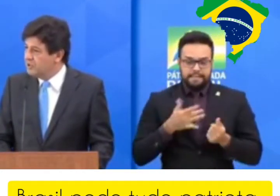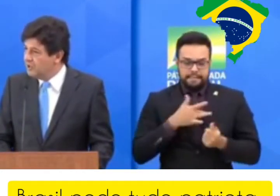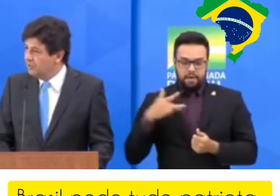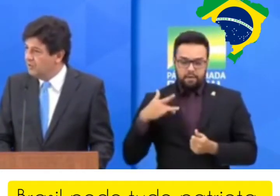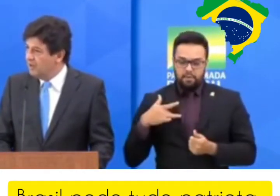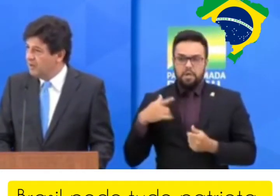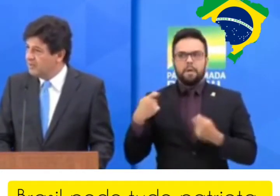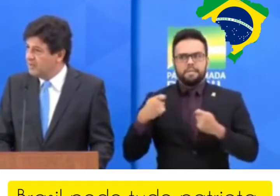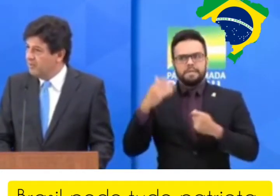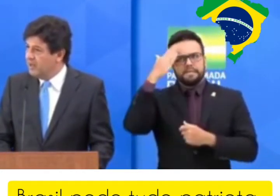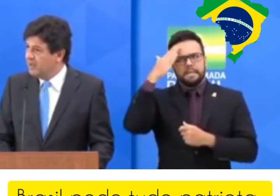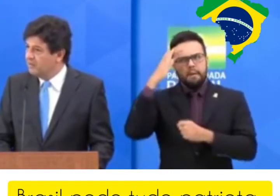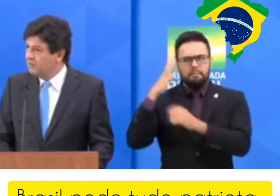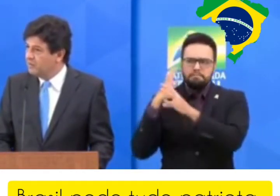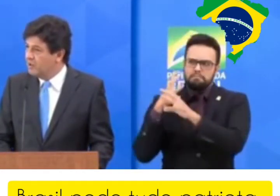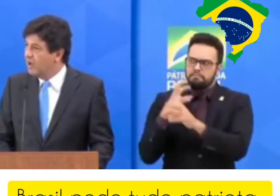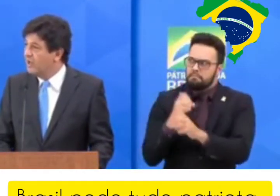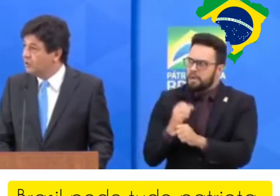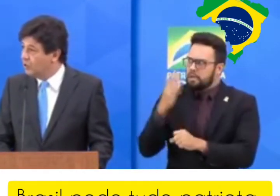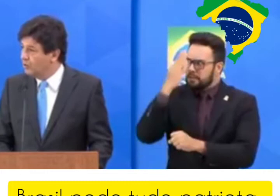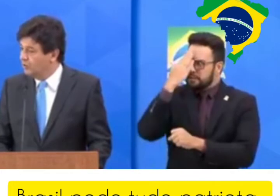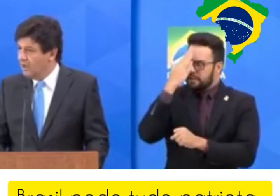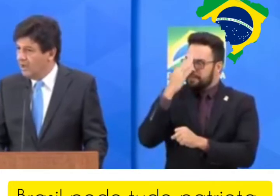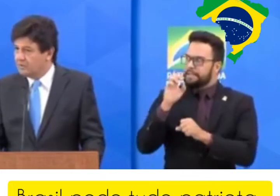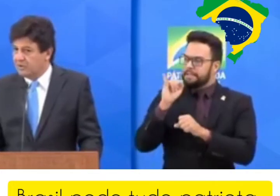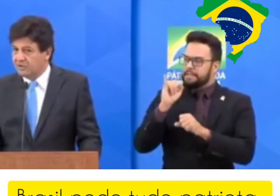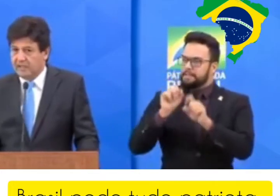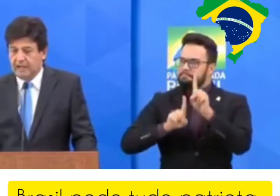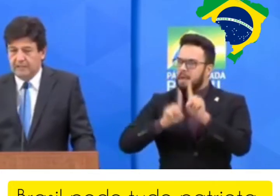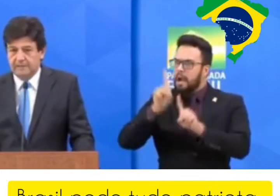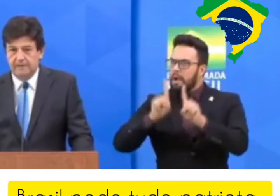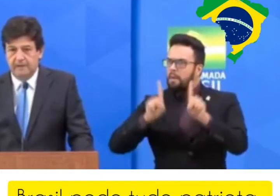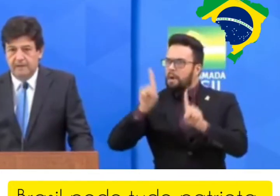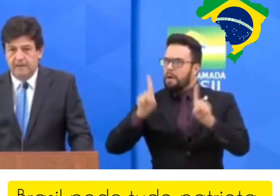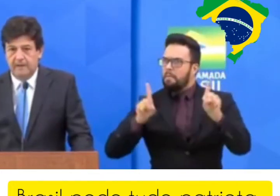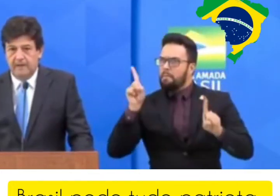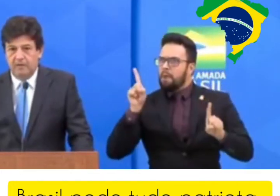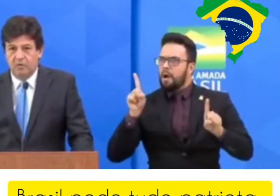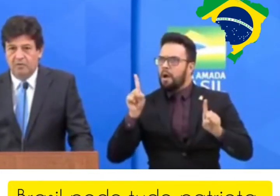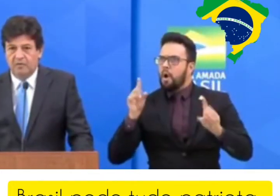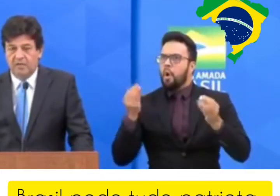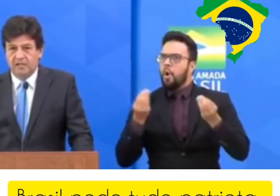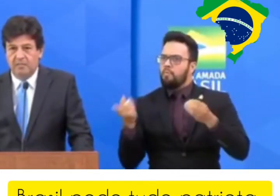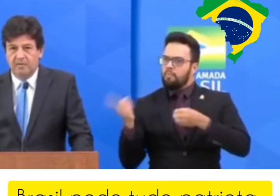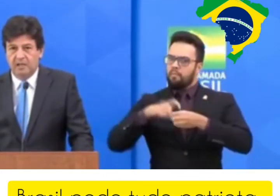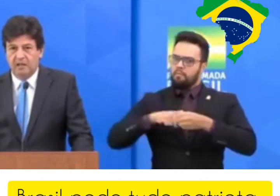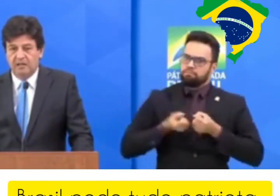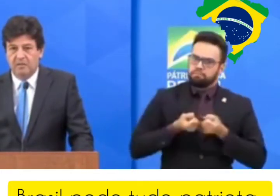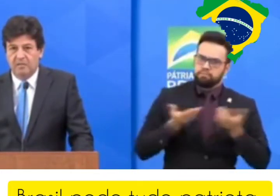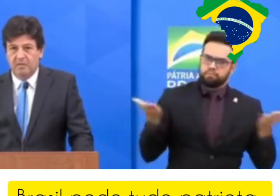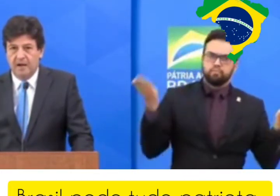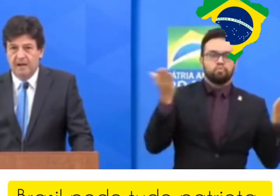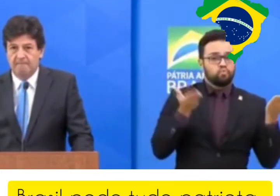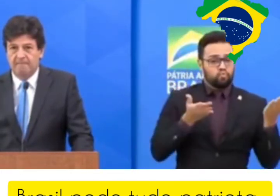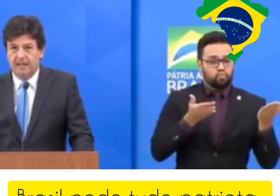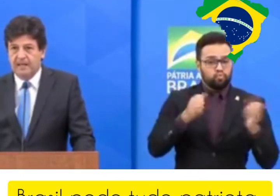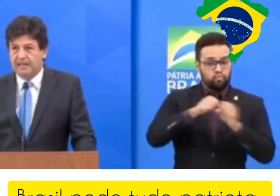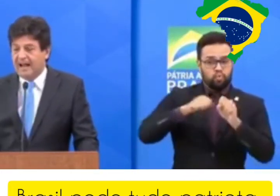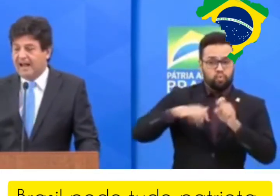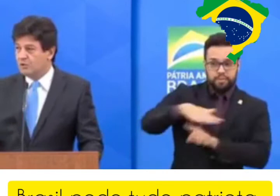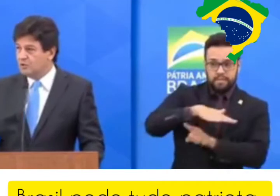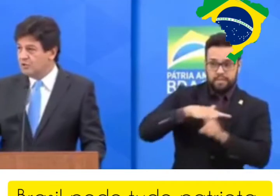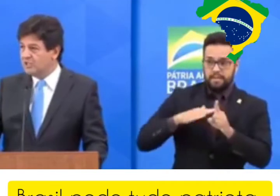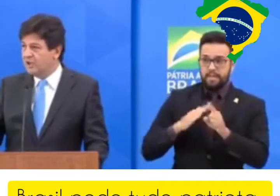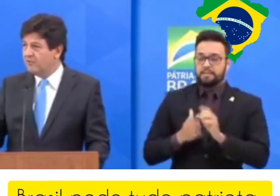ser medido para saber do seu retorno à sociedade. O novo financiamento da atenção primária,